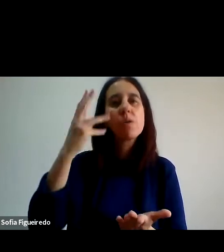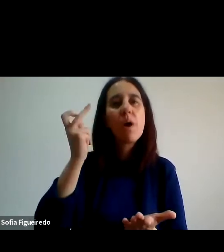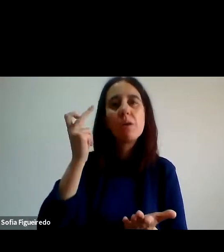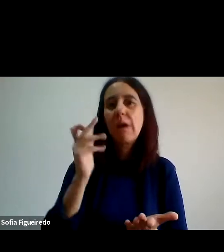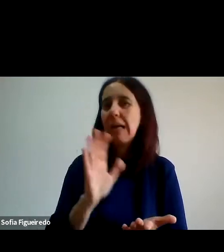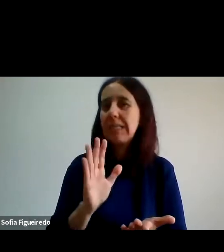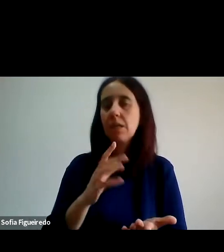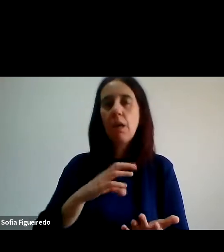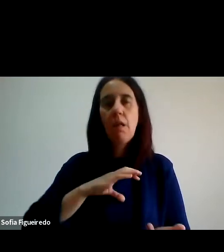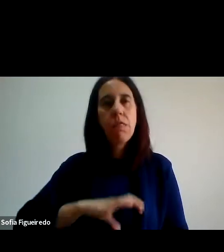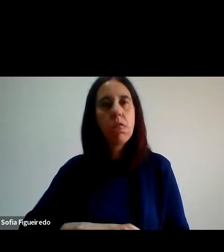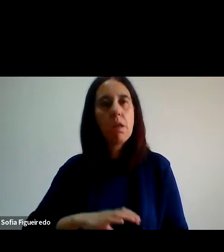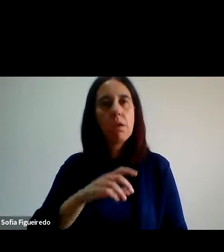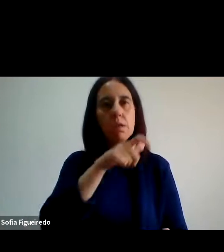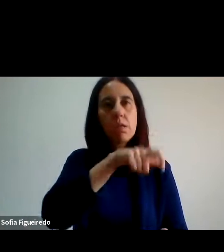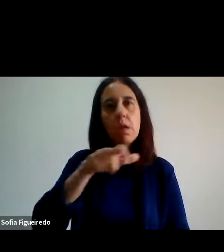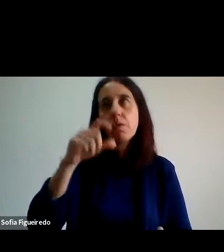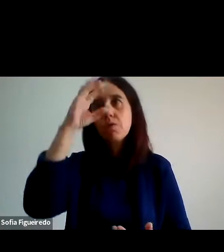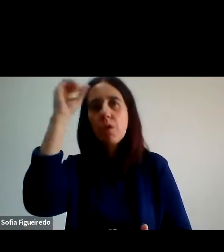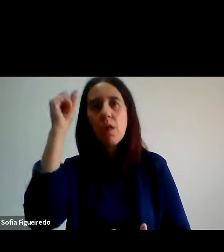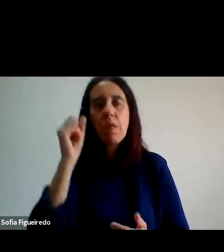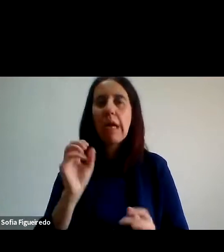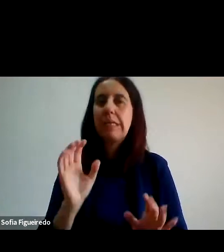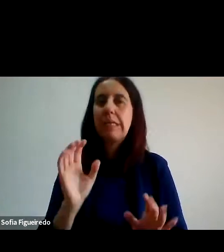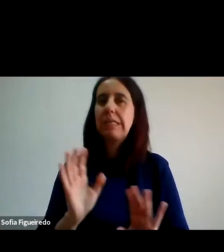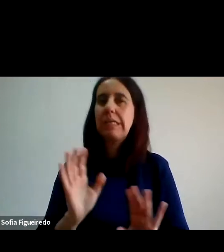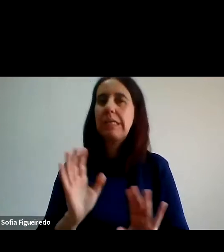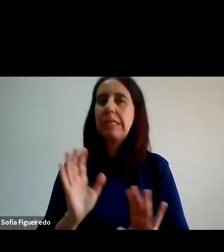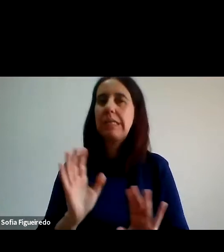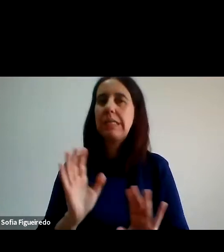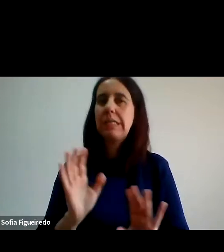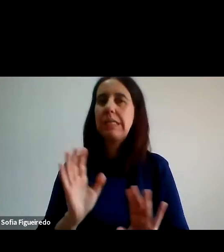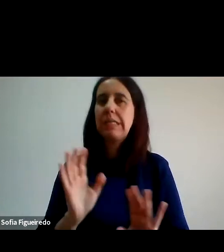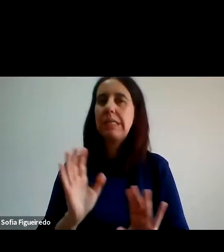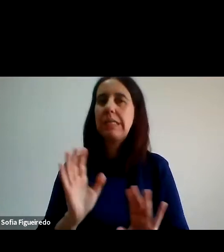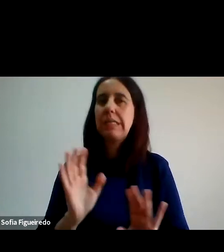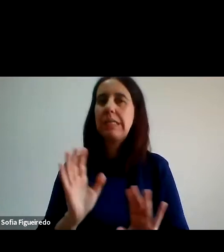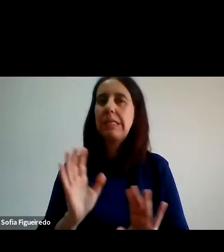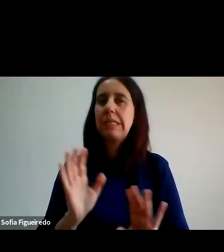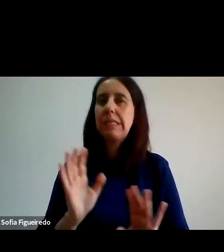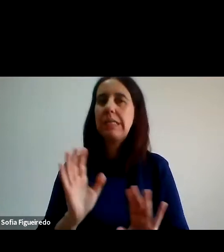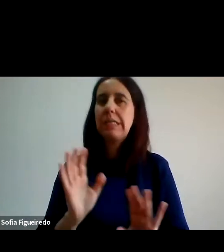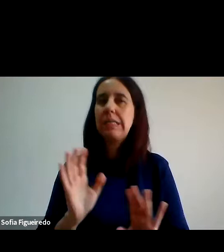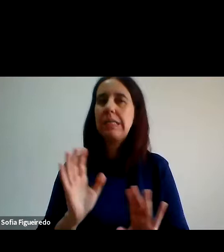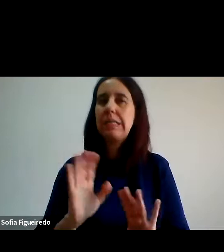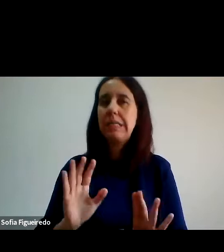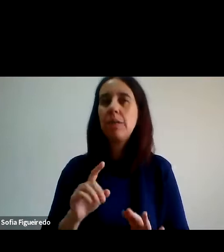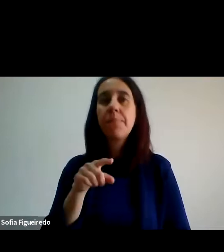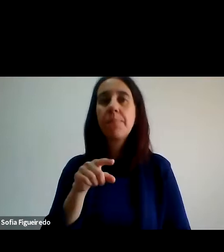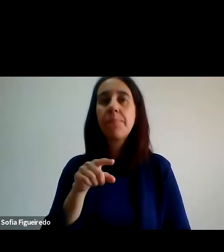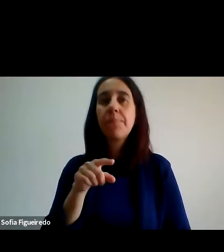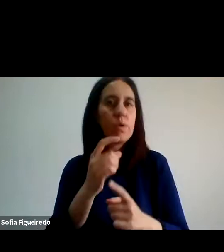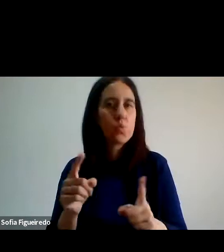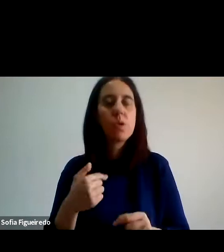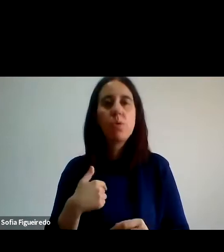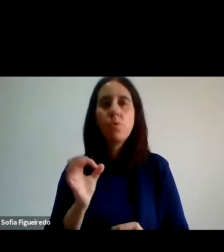é esta desconfiança que os cidadãos têm no Estado. E para isso temos que conseguir trabalhar de outra forma, motivar de outra forma. E eu dou, antes